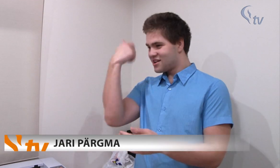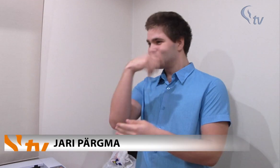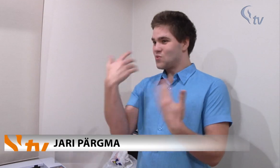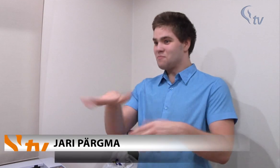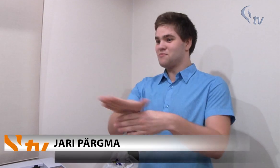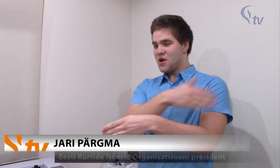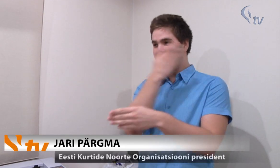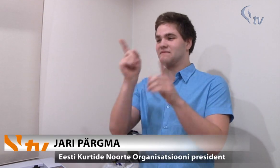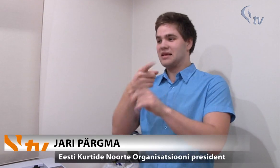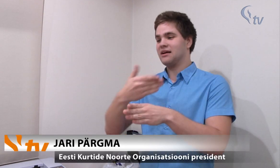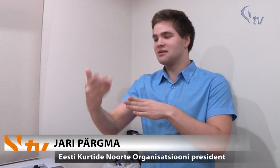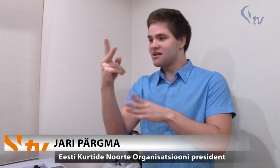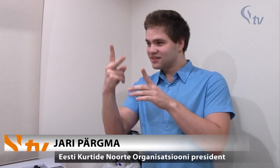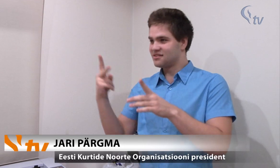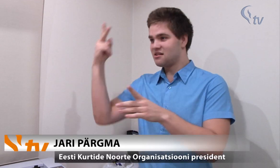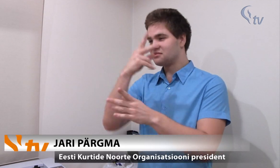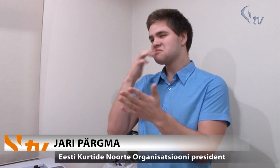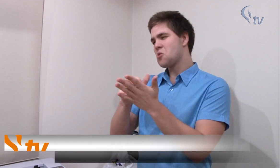Juba 2 aastat on möödas ja 2 aastat on veel ees.